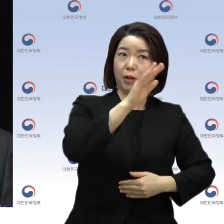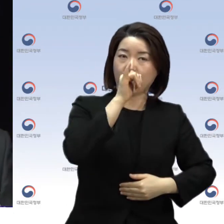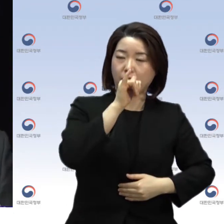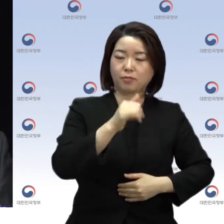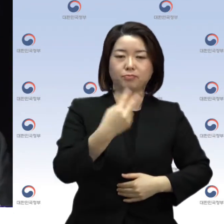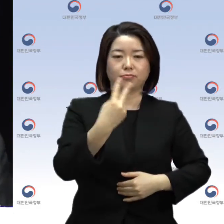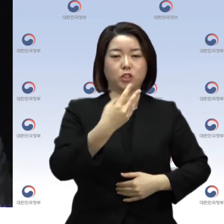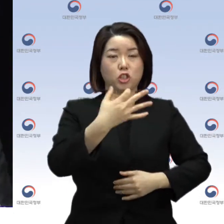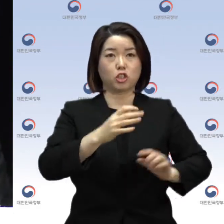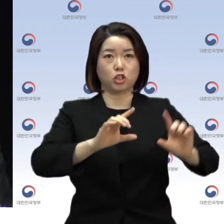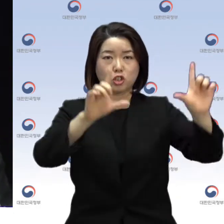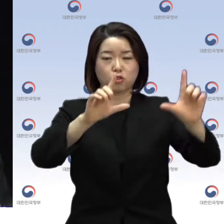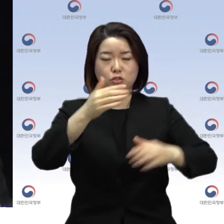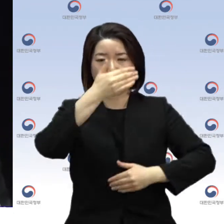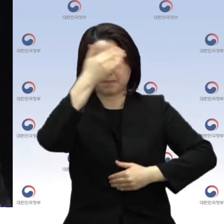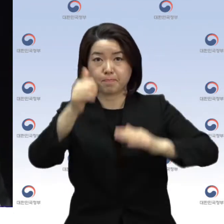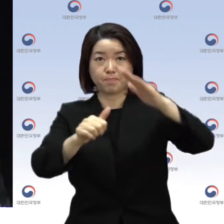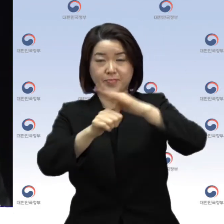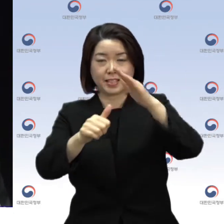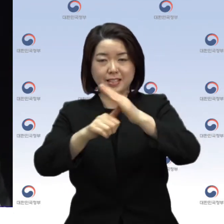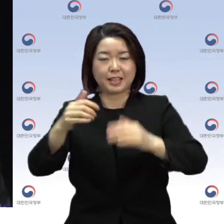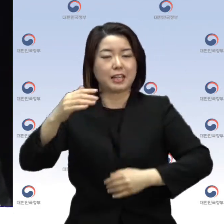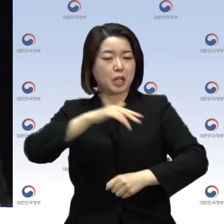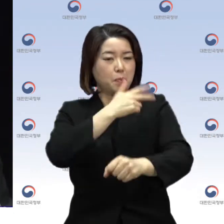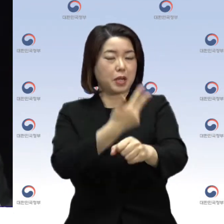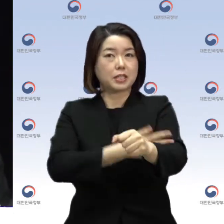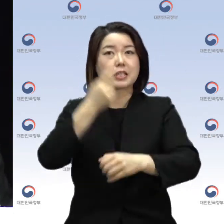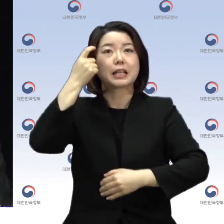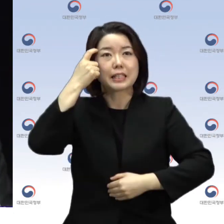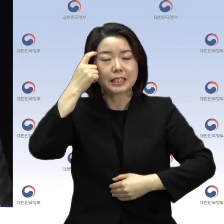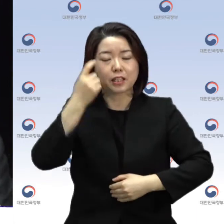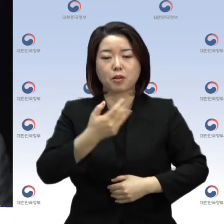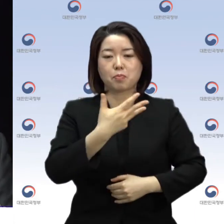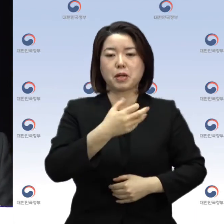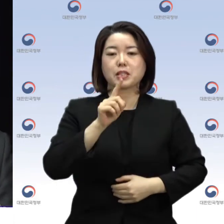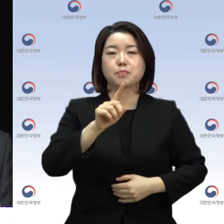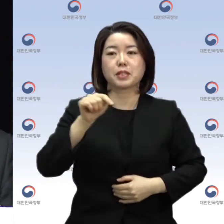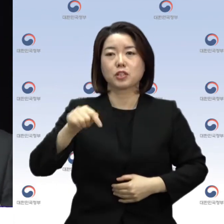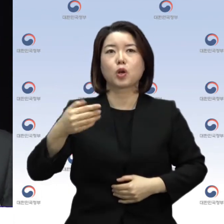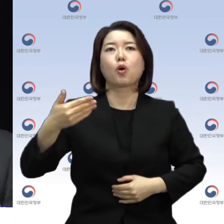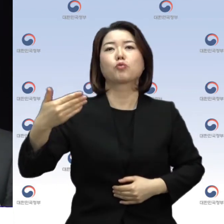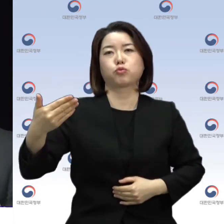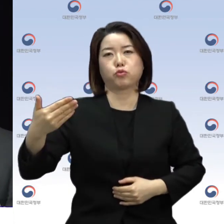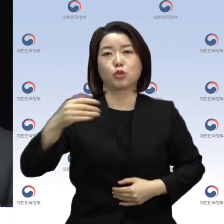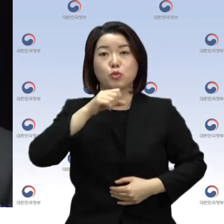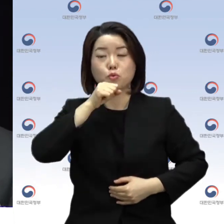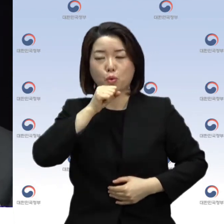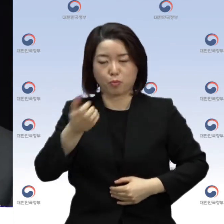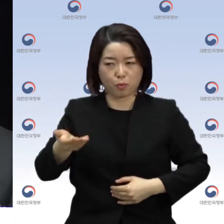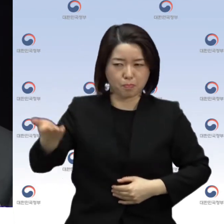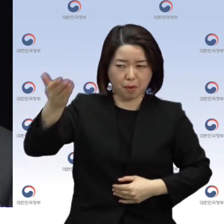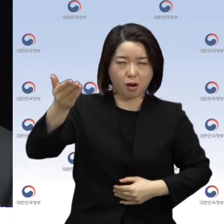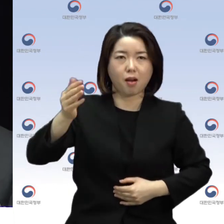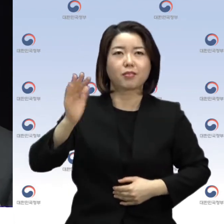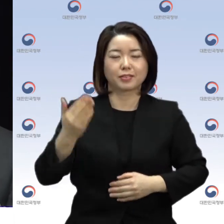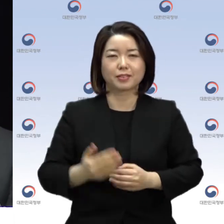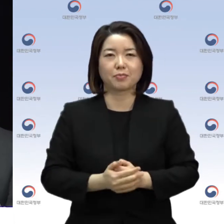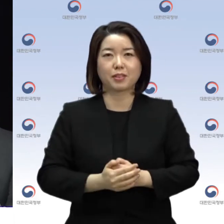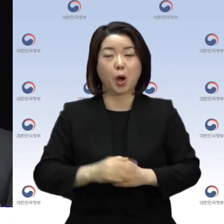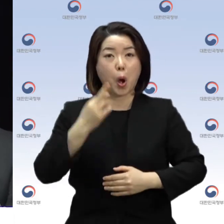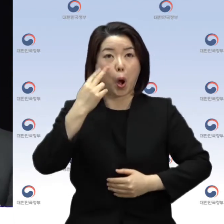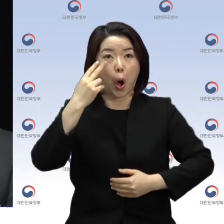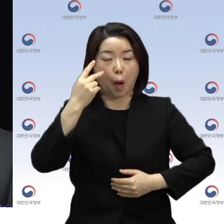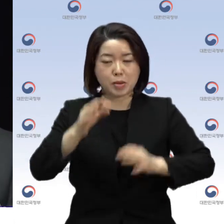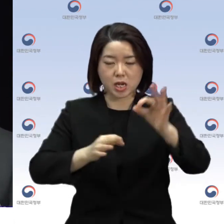2019년에 청소년의 저작권 인식도는 81.5% 9까지 올랐었습니다.